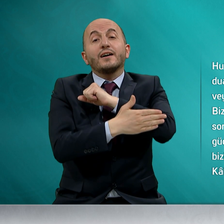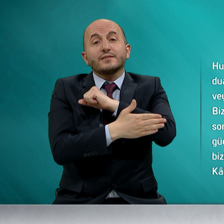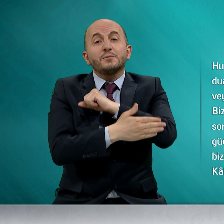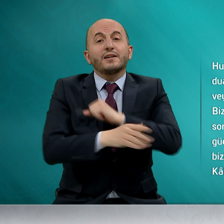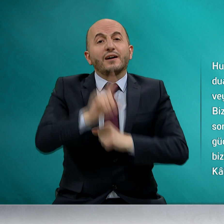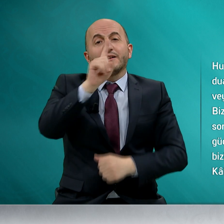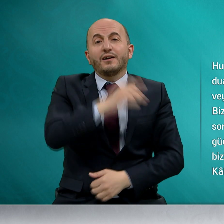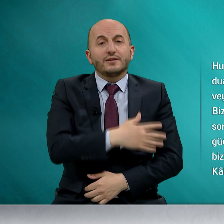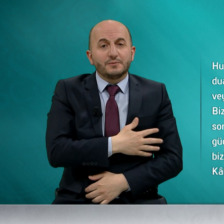yardım eyle Allah'ım.